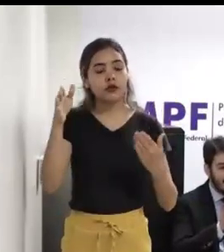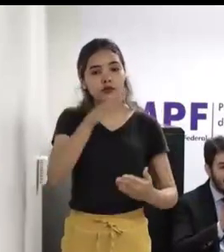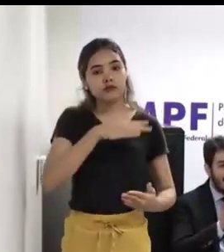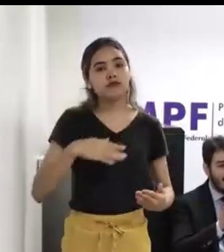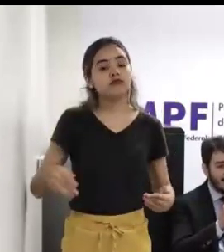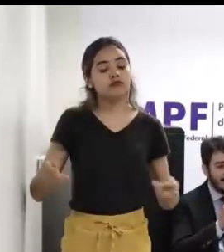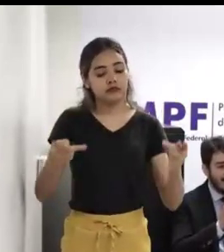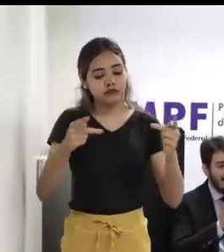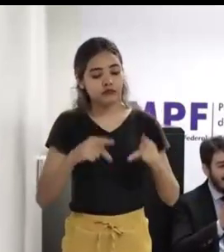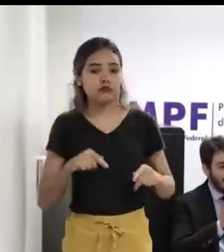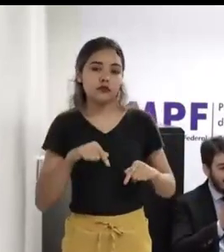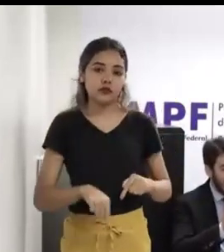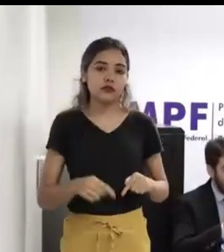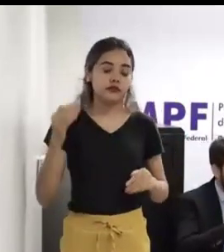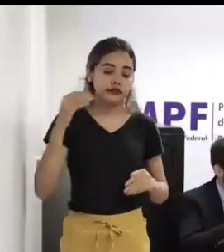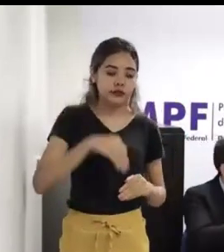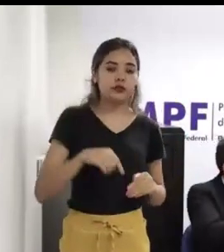roda de diálogos